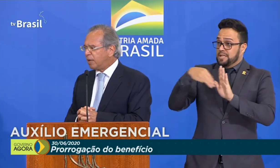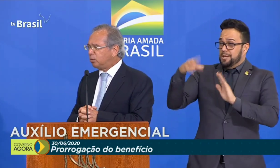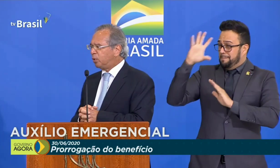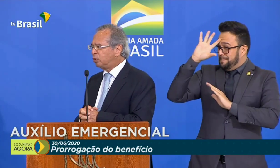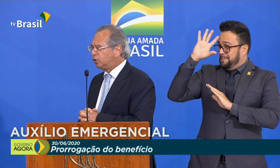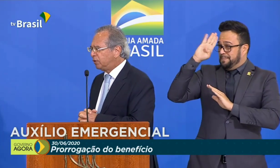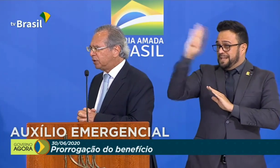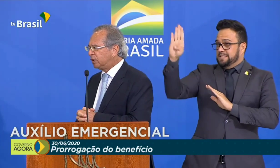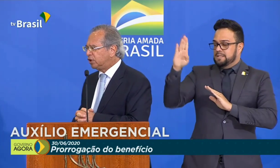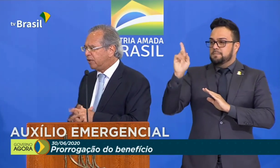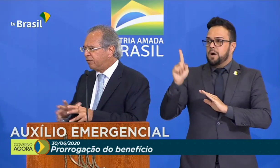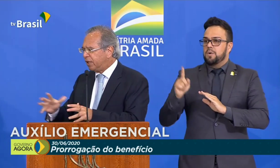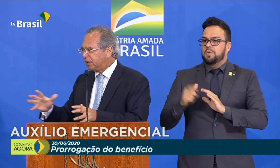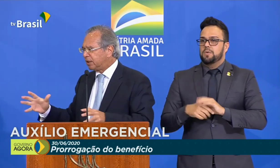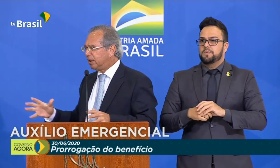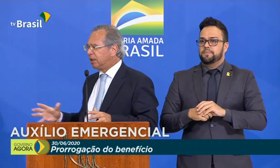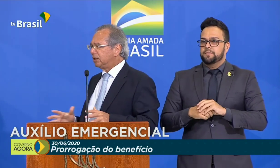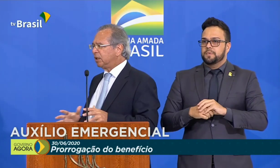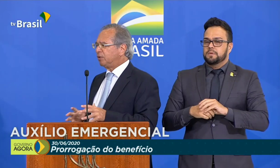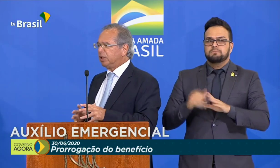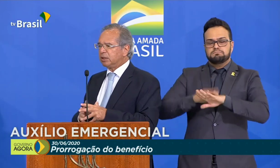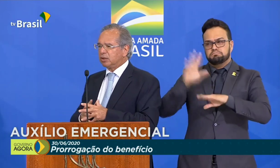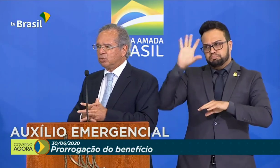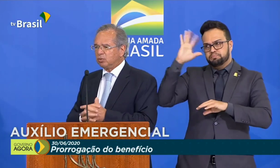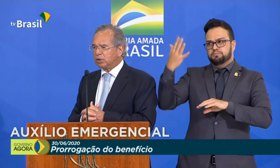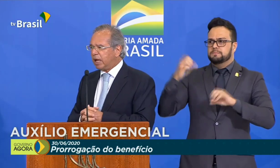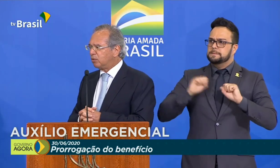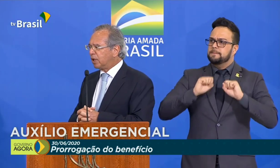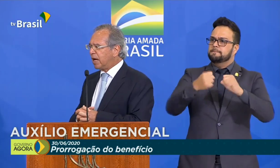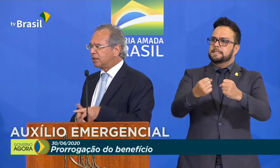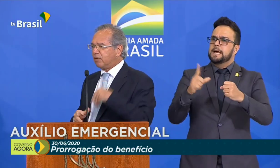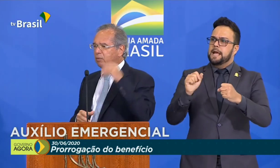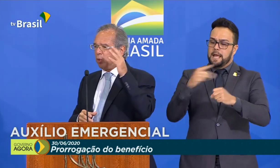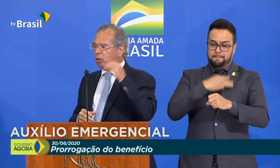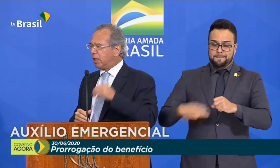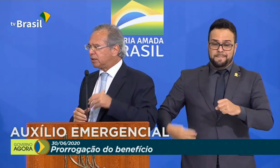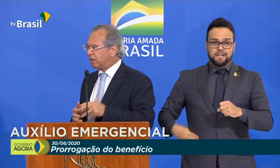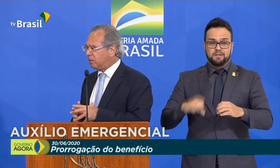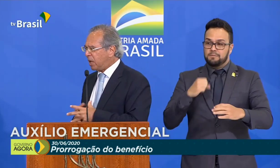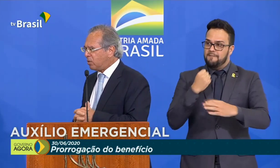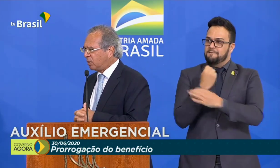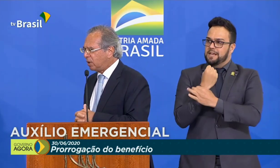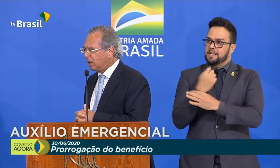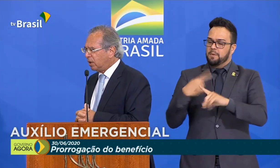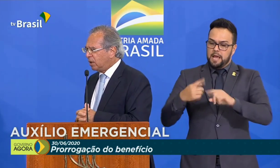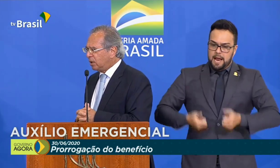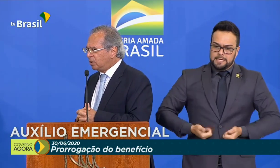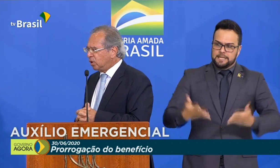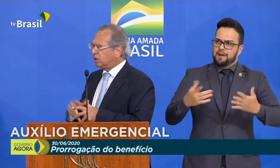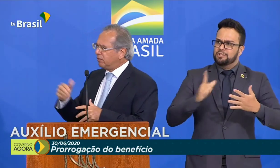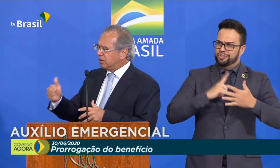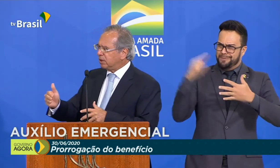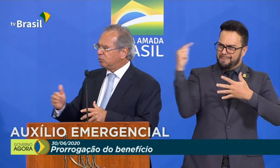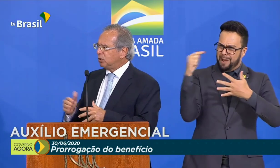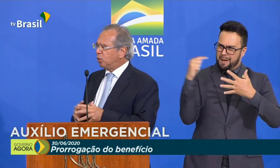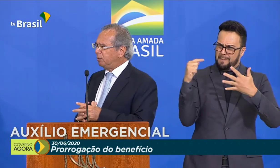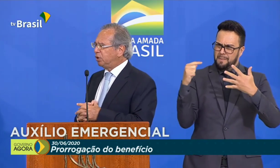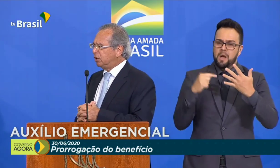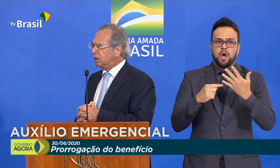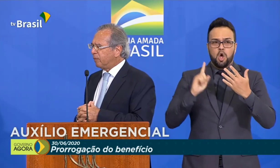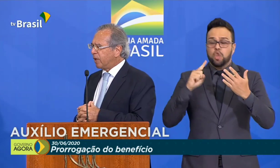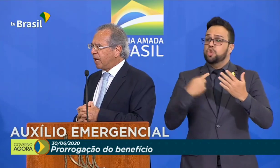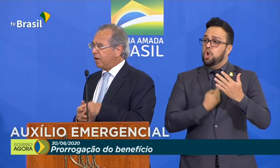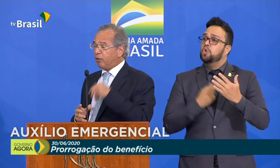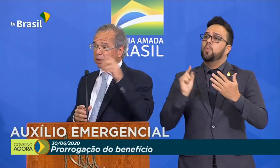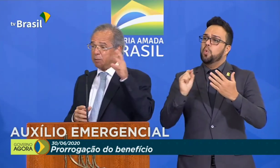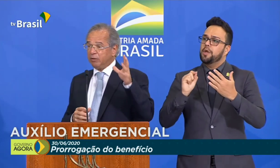que tomar do ponto de vista de defesa das finanças de um Estado que gastava muito e gastava mal, nós avançamos em boa